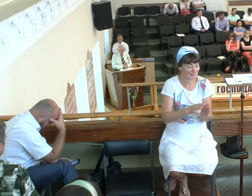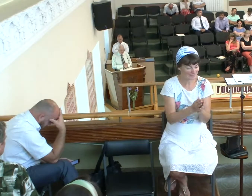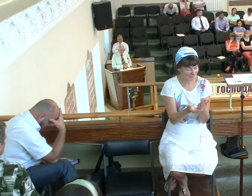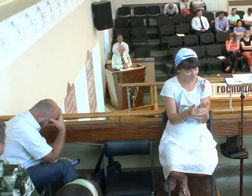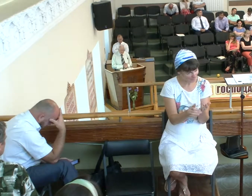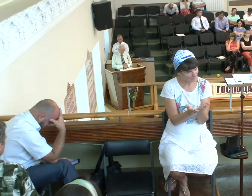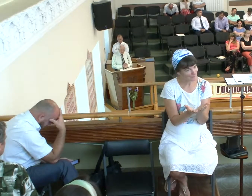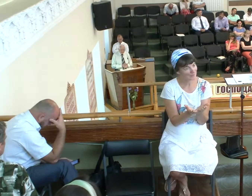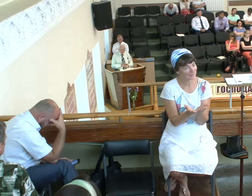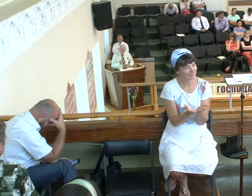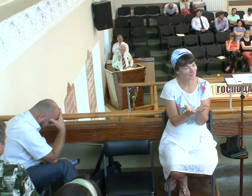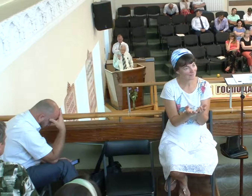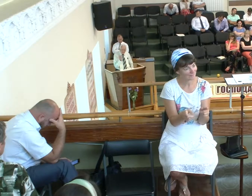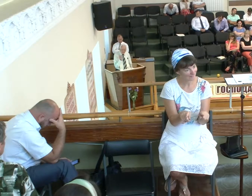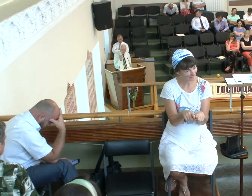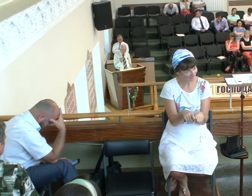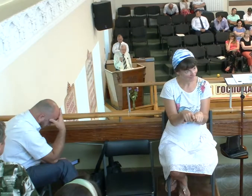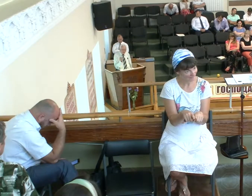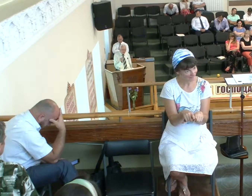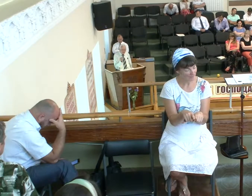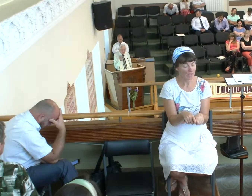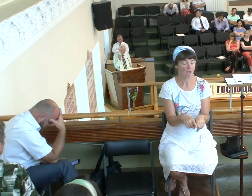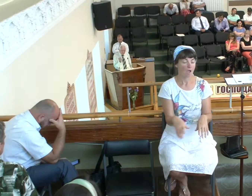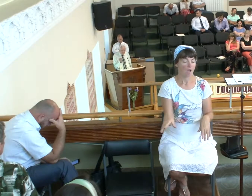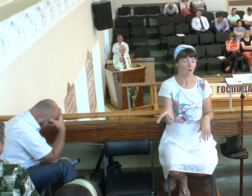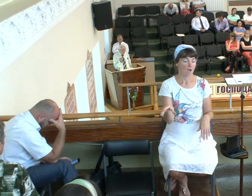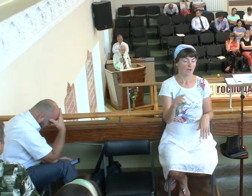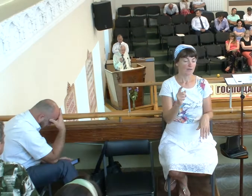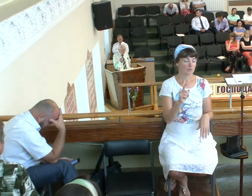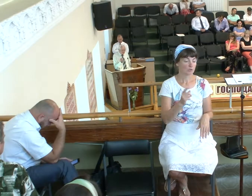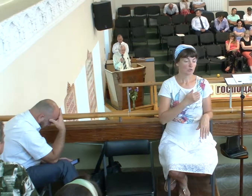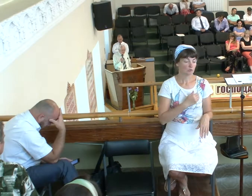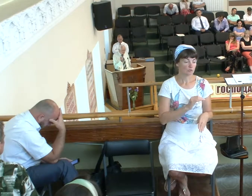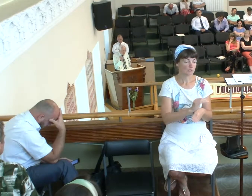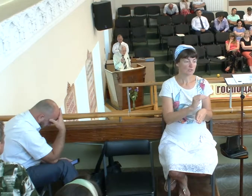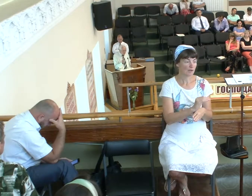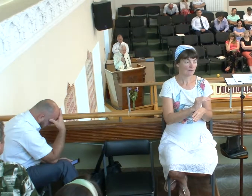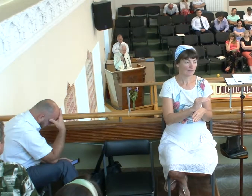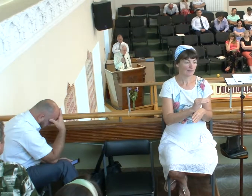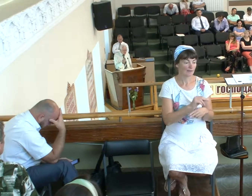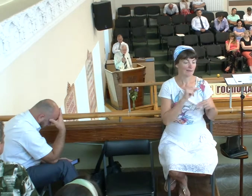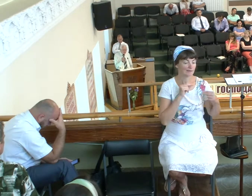Иисусе Христе. И вся работа дьявола, невидимая,